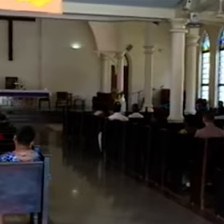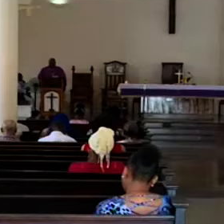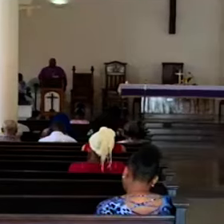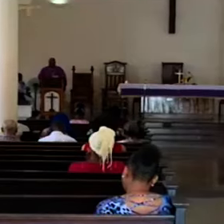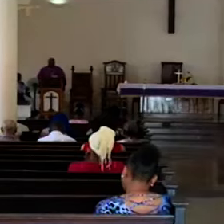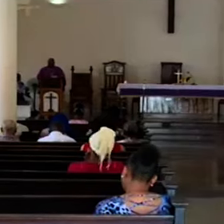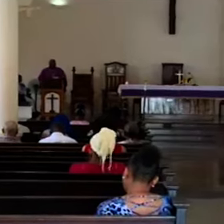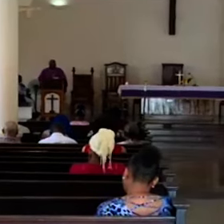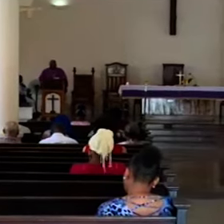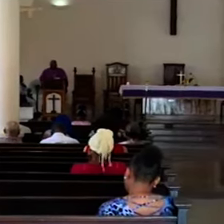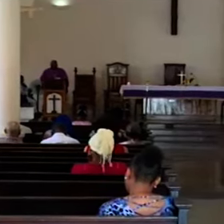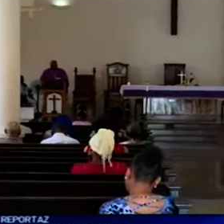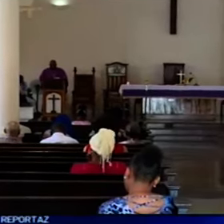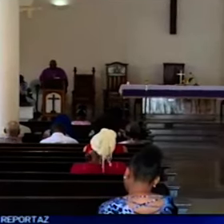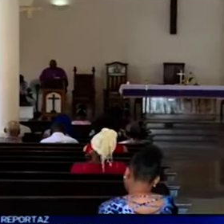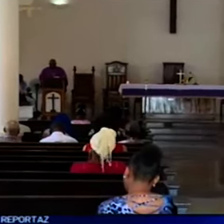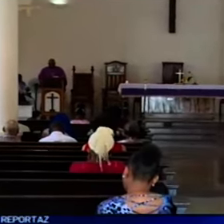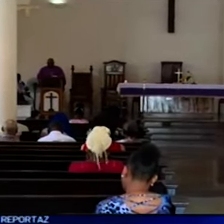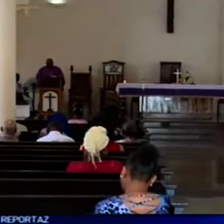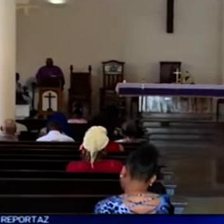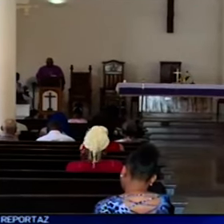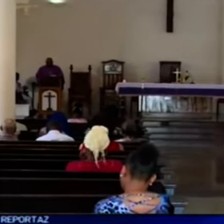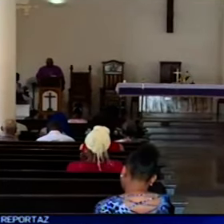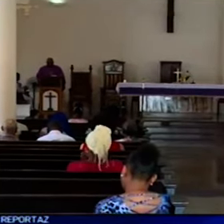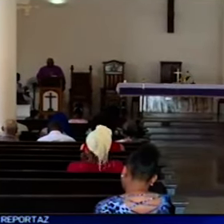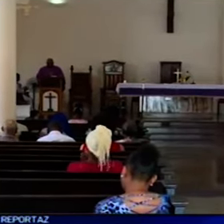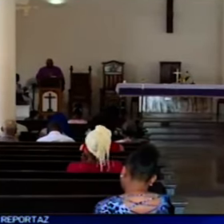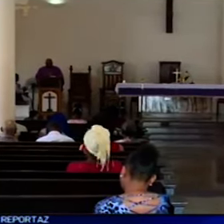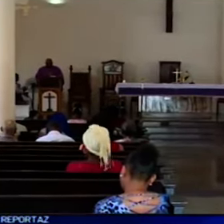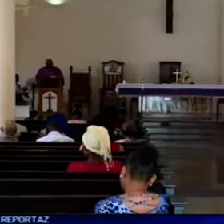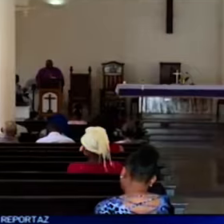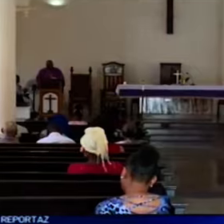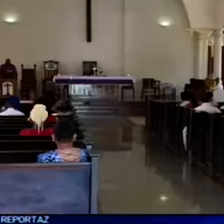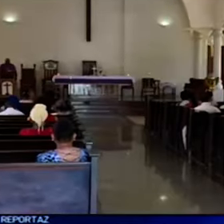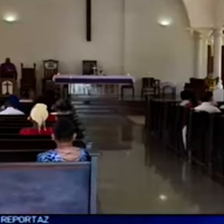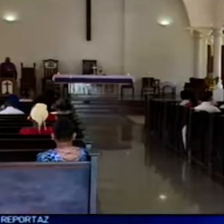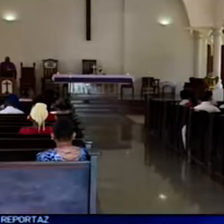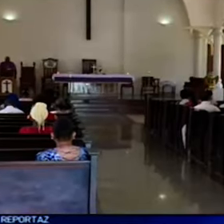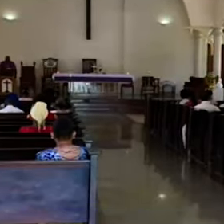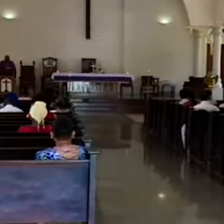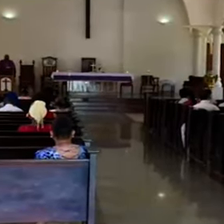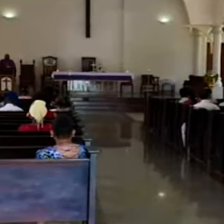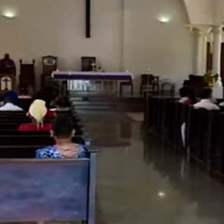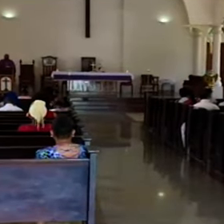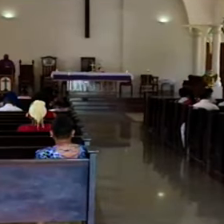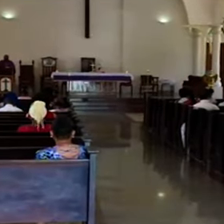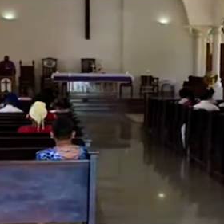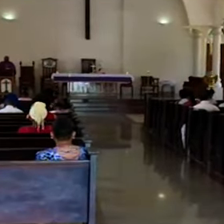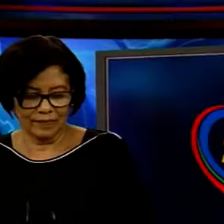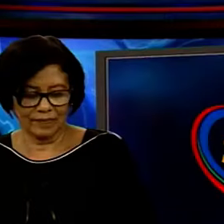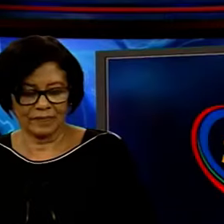aujourd'hui, quand il y a un present worship à partir de 11 heures, et c'est là que normalement une présence plus croyant.